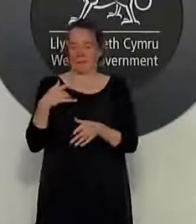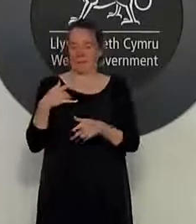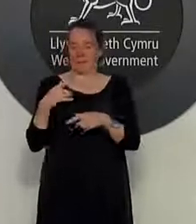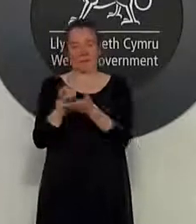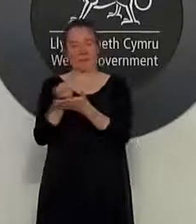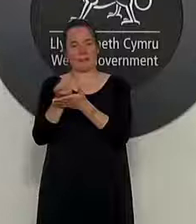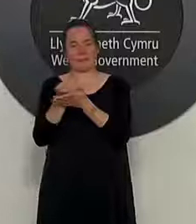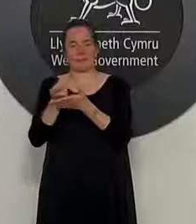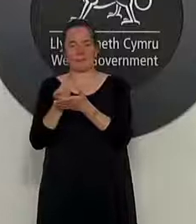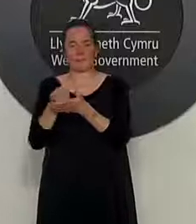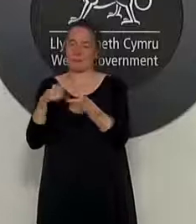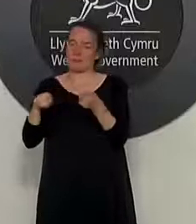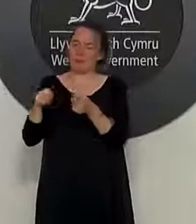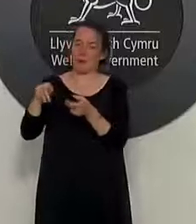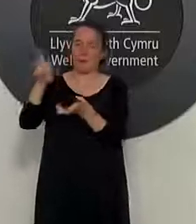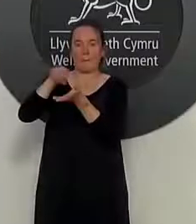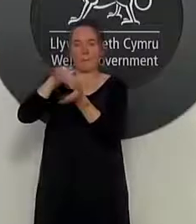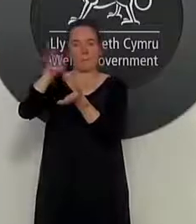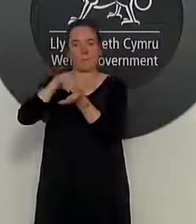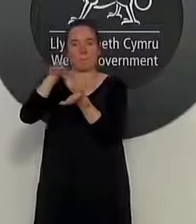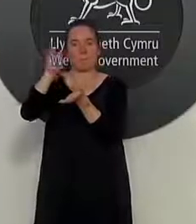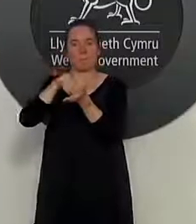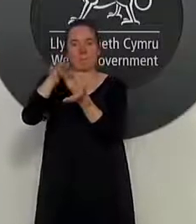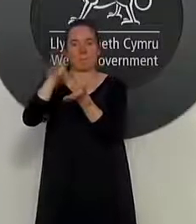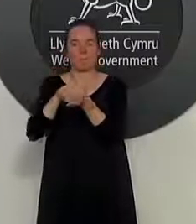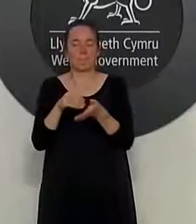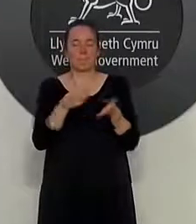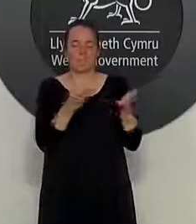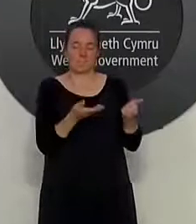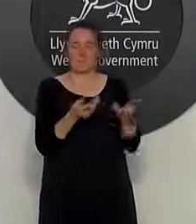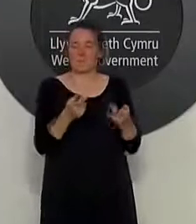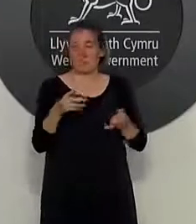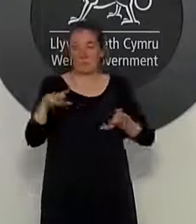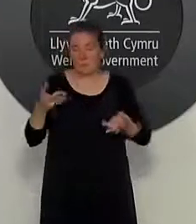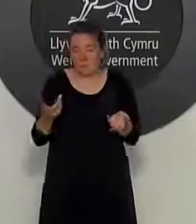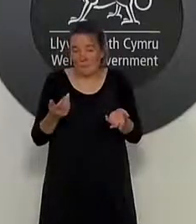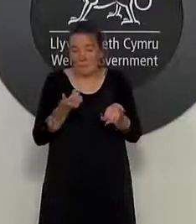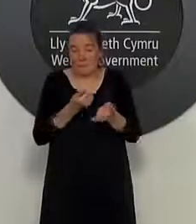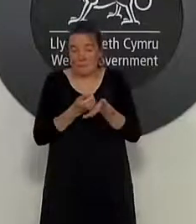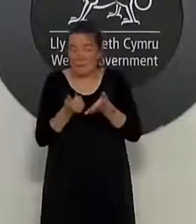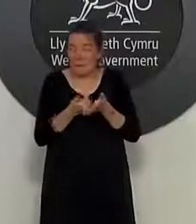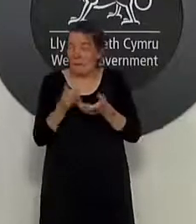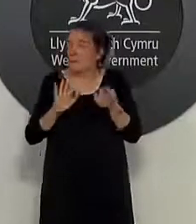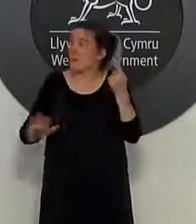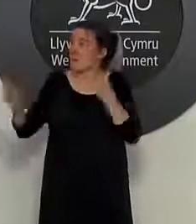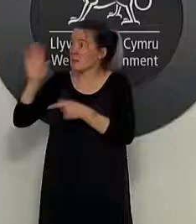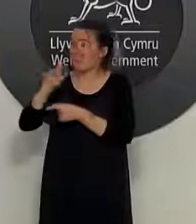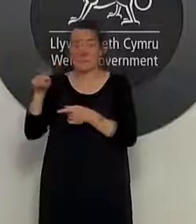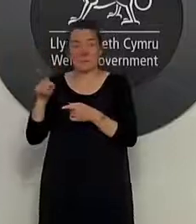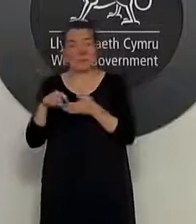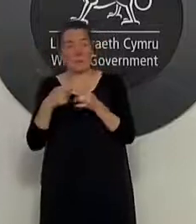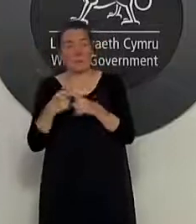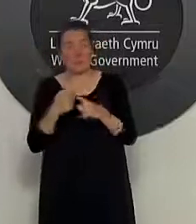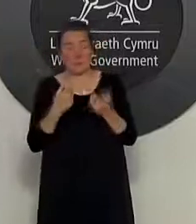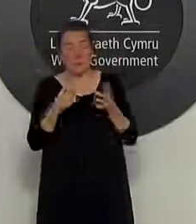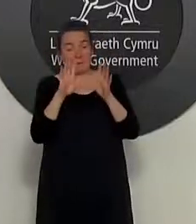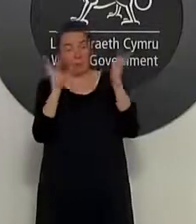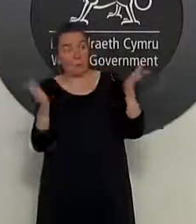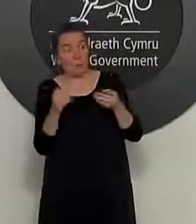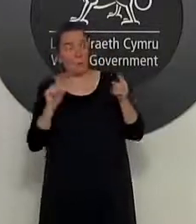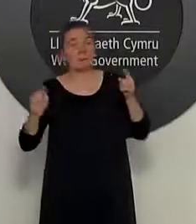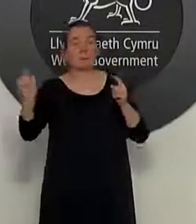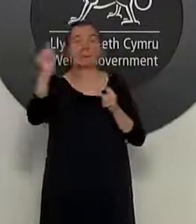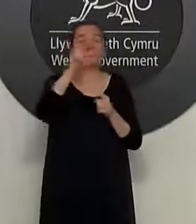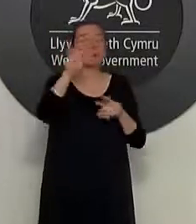Ni'n tynnu ar pethau sy'n gyffredinol, nid just yn y Deyrnas Unedig, ond dros y byd. Ac